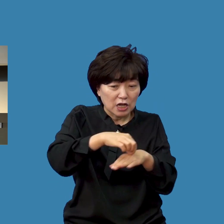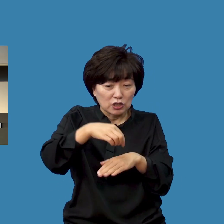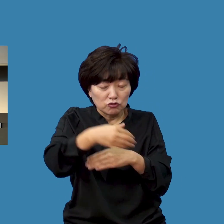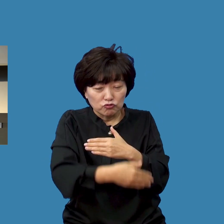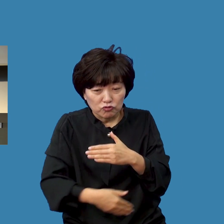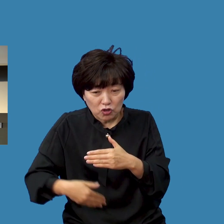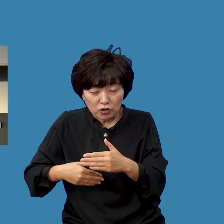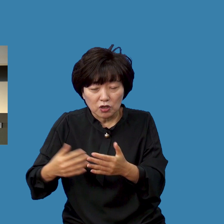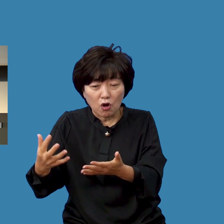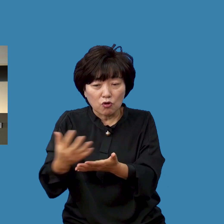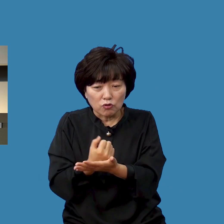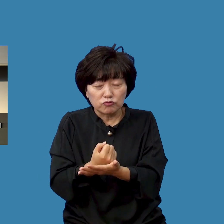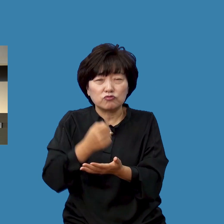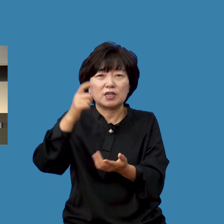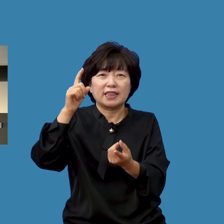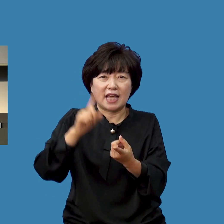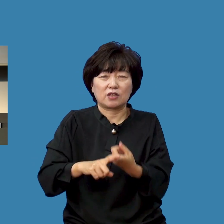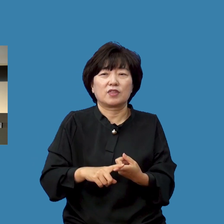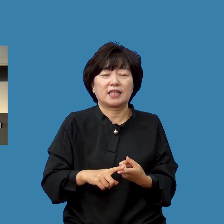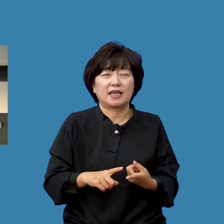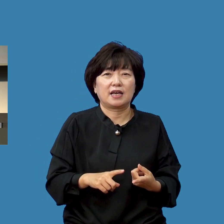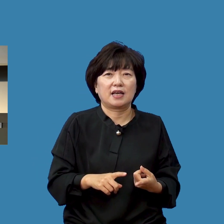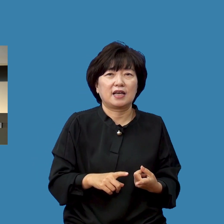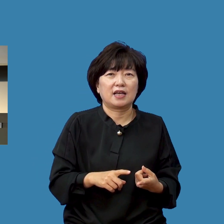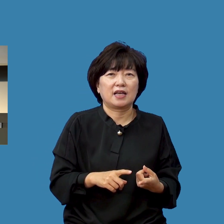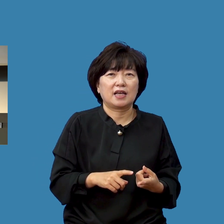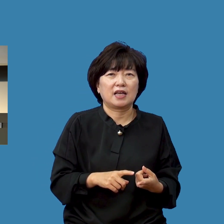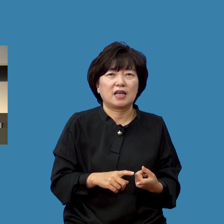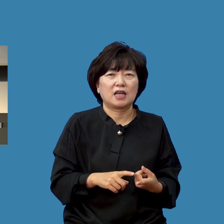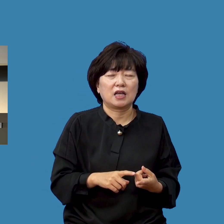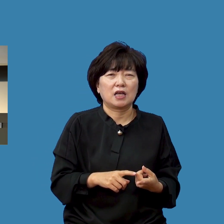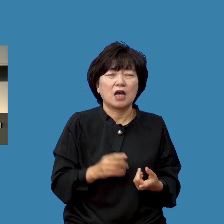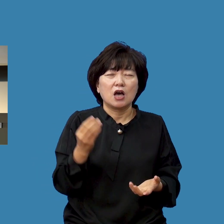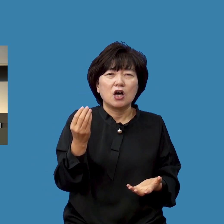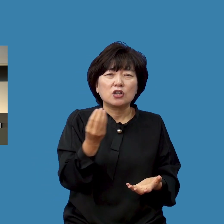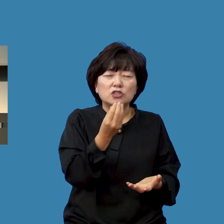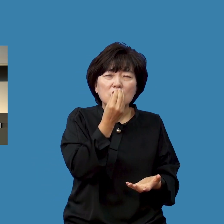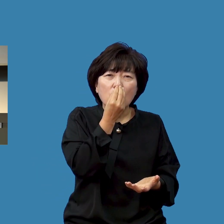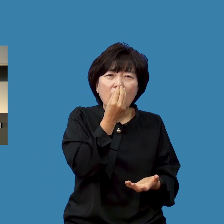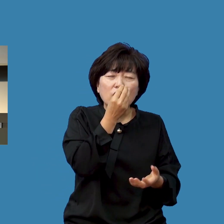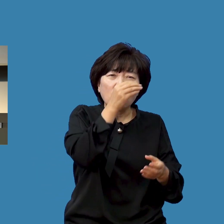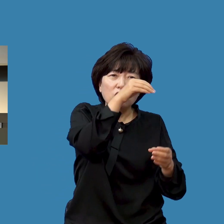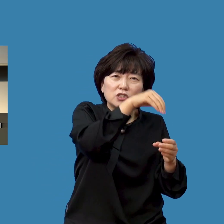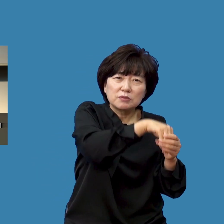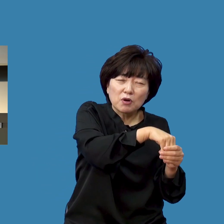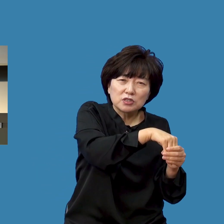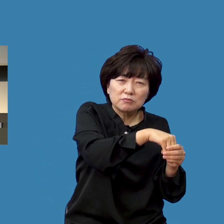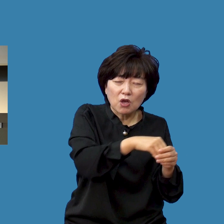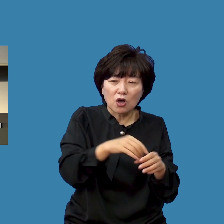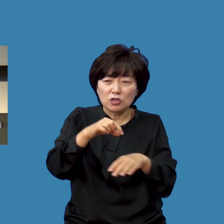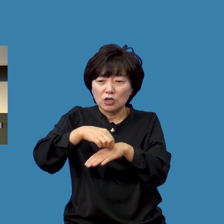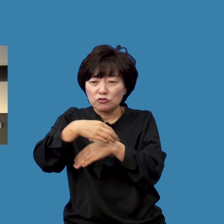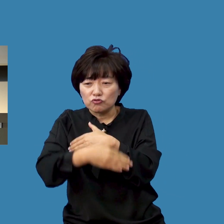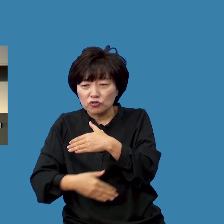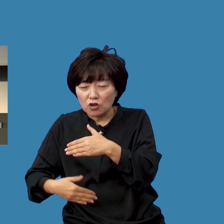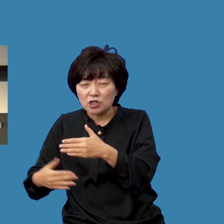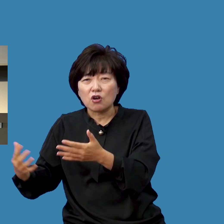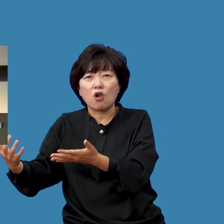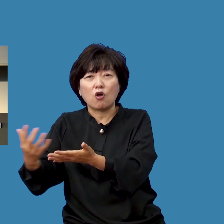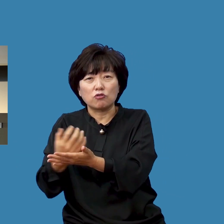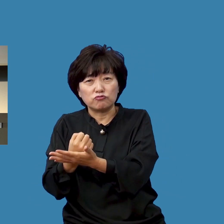것을 심었으니까 육적인 것을 거두는 건 당연한 거야. 이걸 지금 깔고 얘기하는 거죠. 신령한 것을